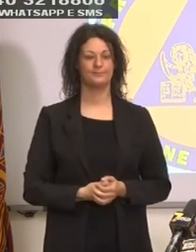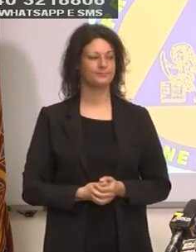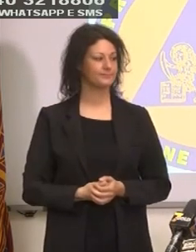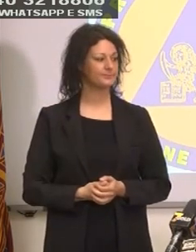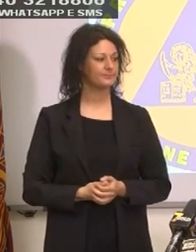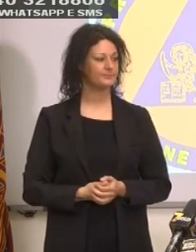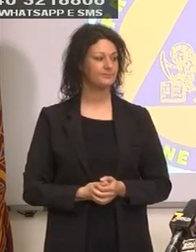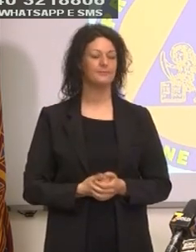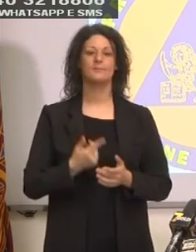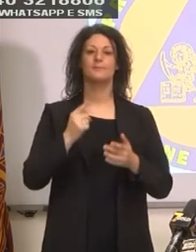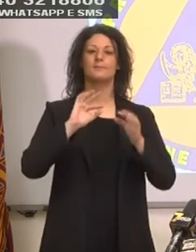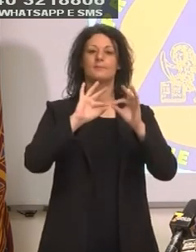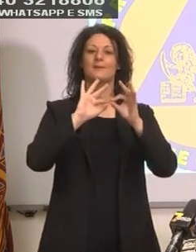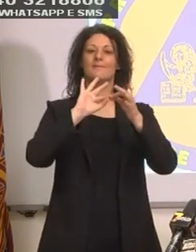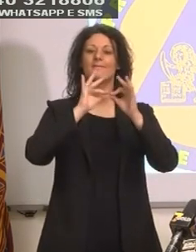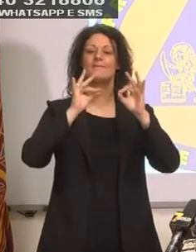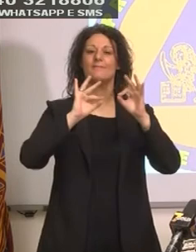E poi we love